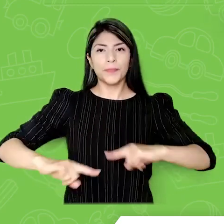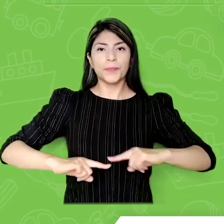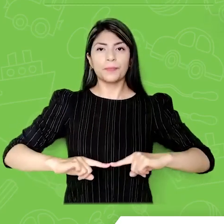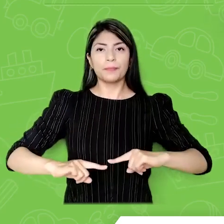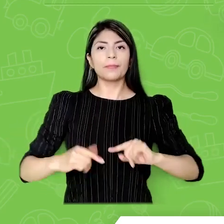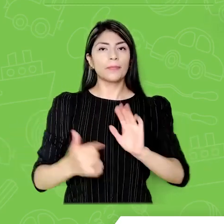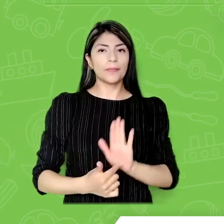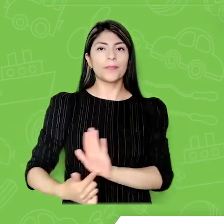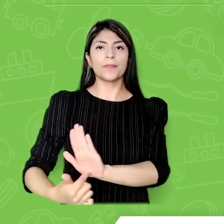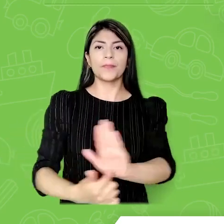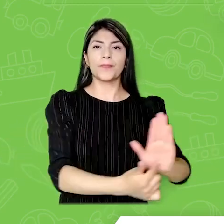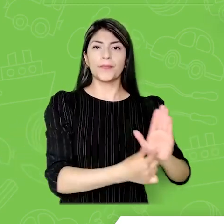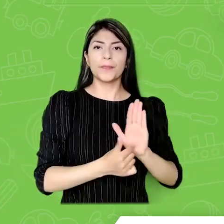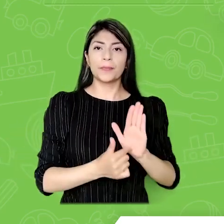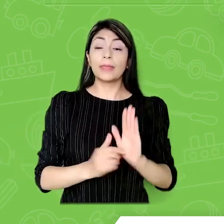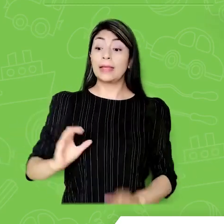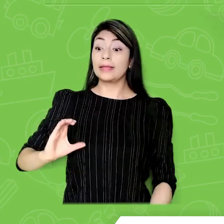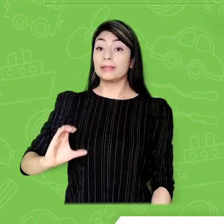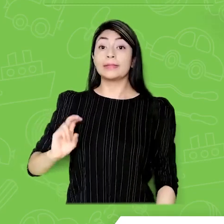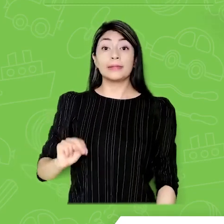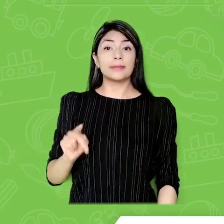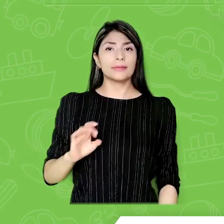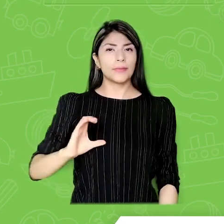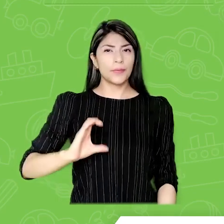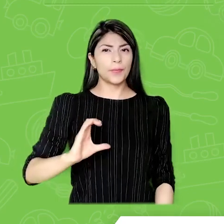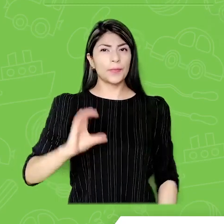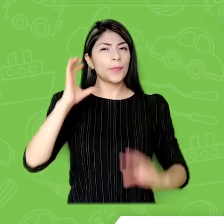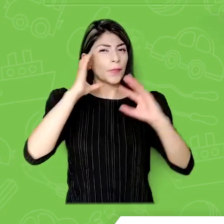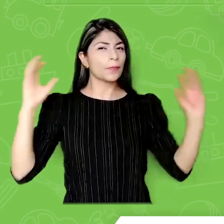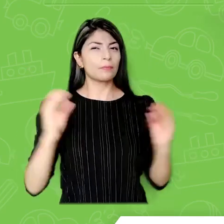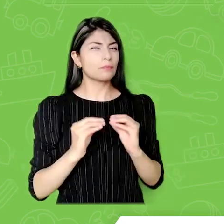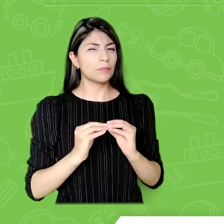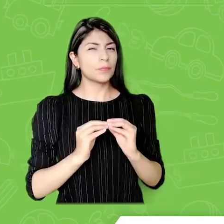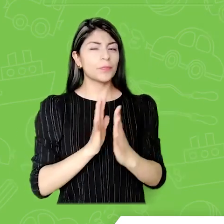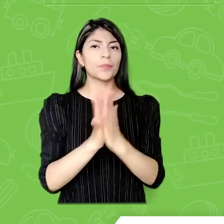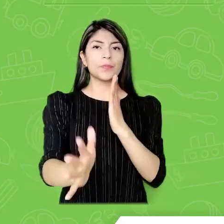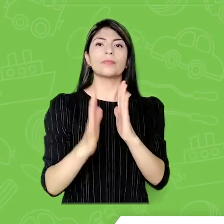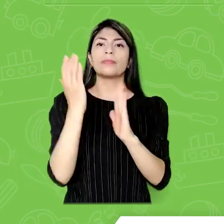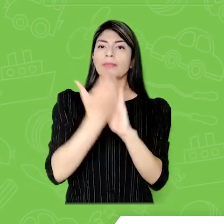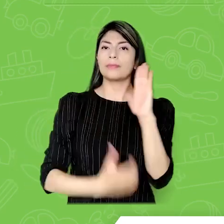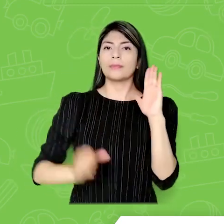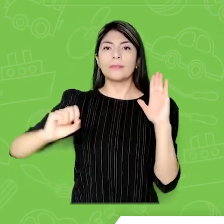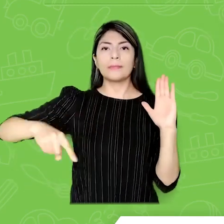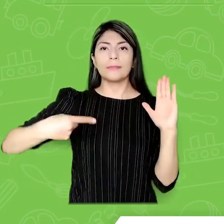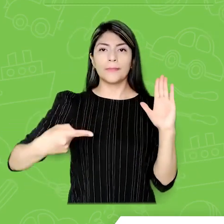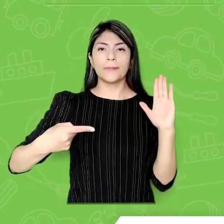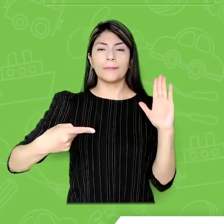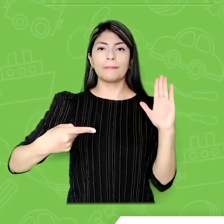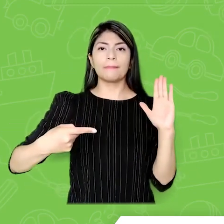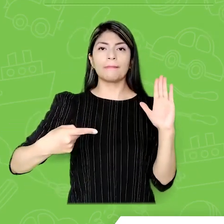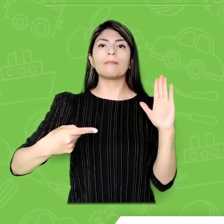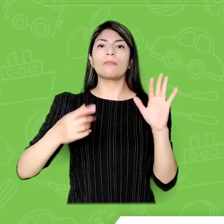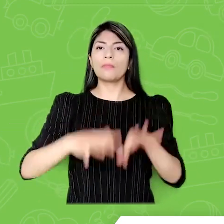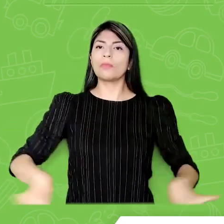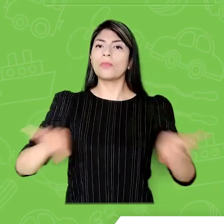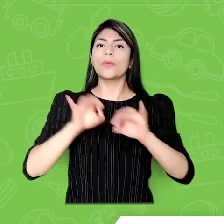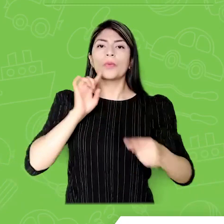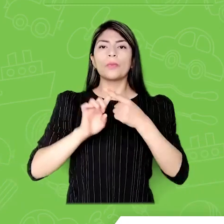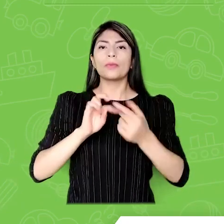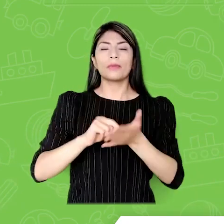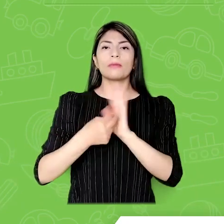CNSC acuerda. Capítulo primero. Disposiciones generales. Artículo